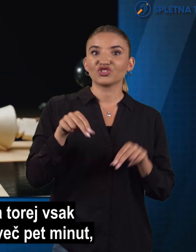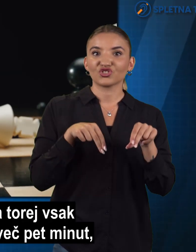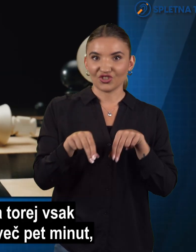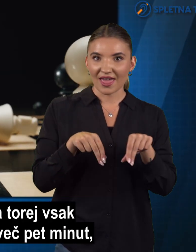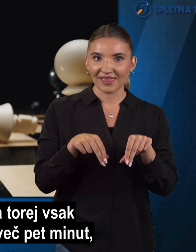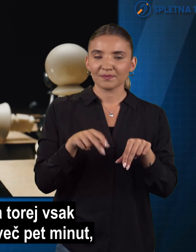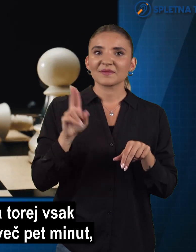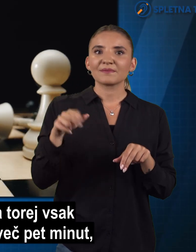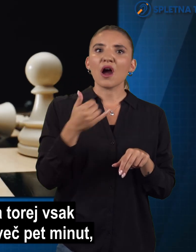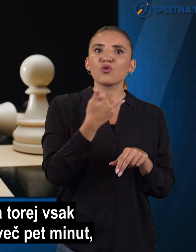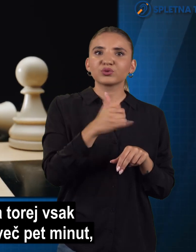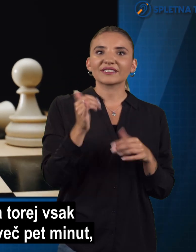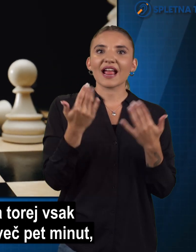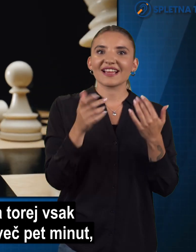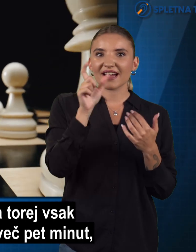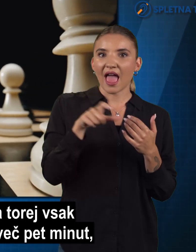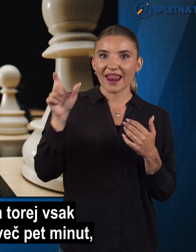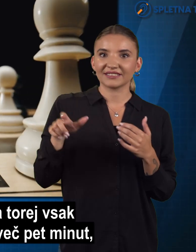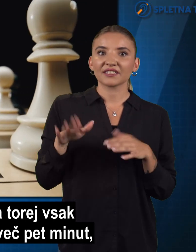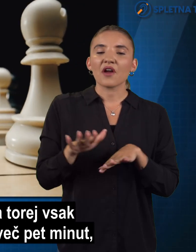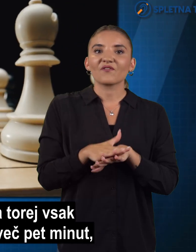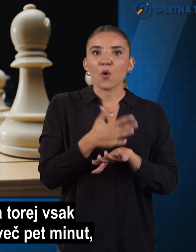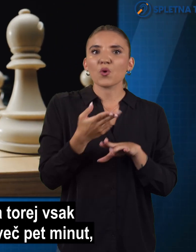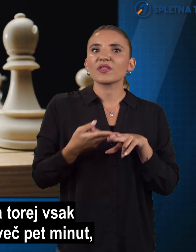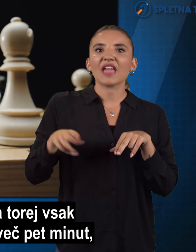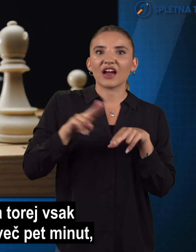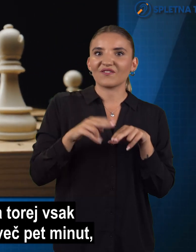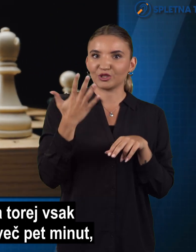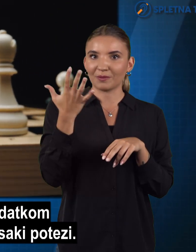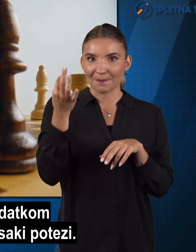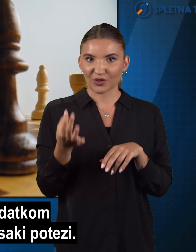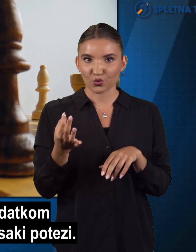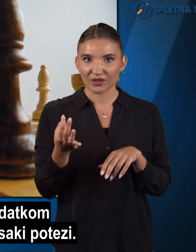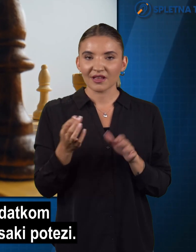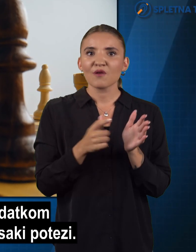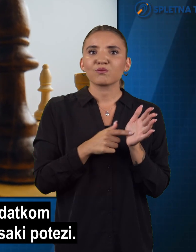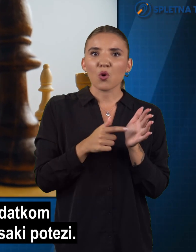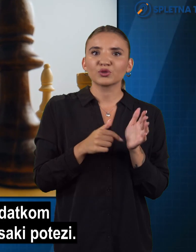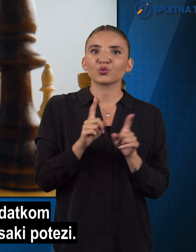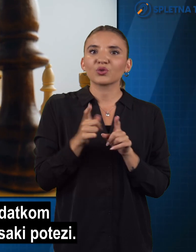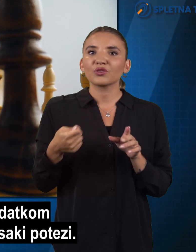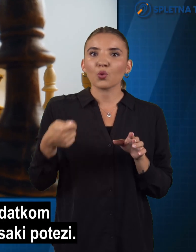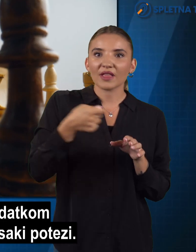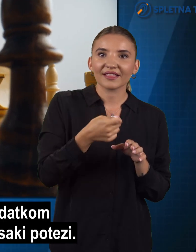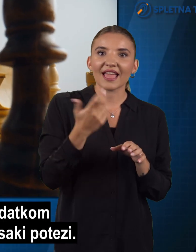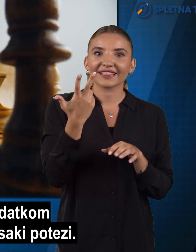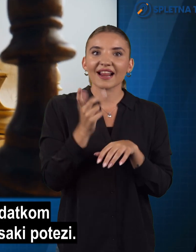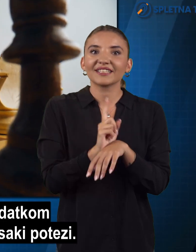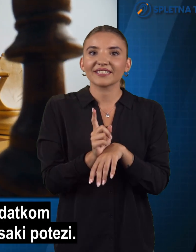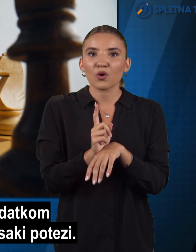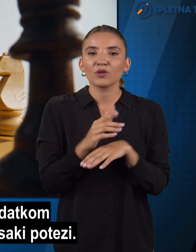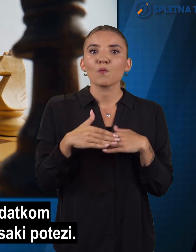Pri blic šahu ima torej vsak igralec na voljo največ 5 minut, pogosto z dodatkom 3 sekund po